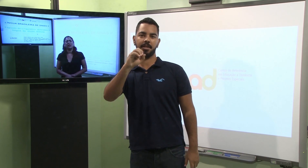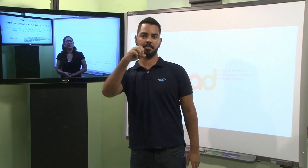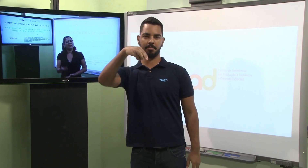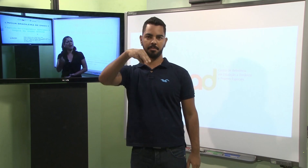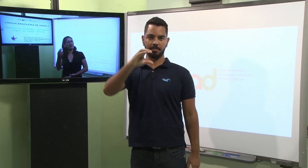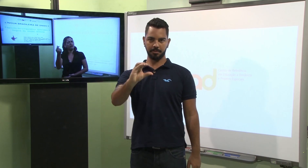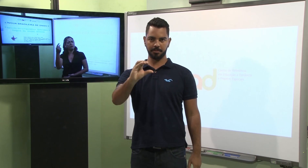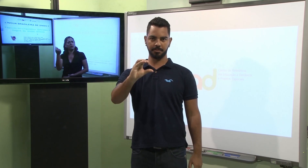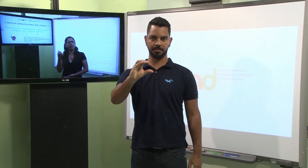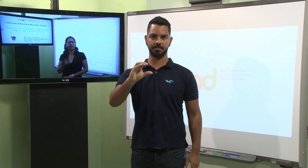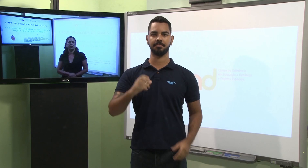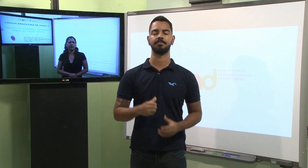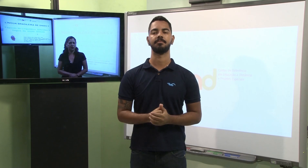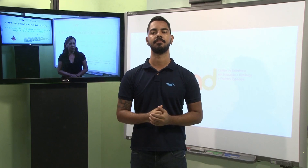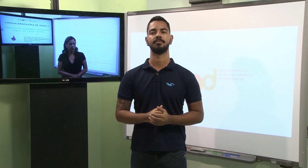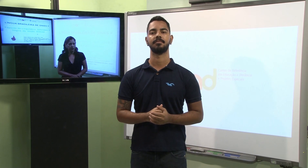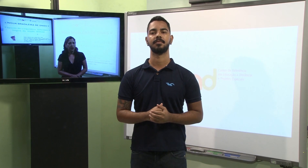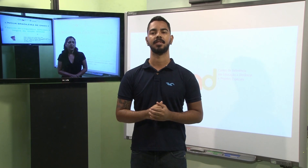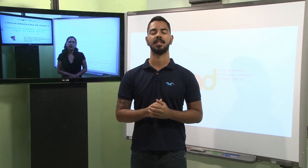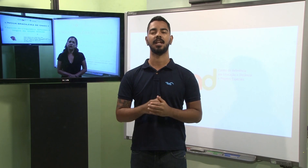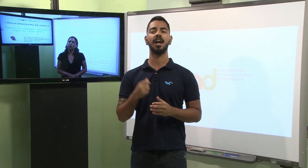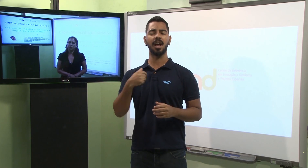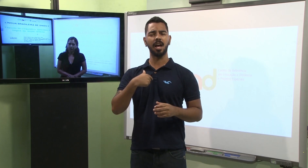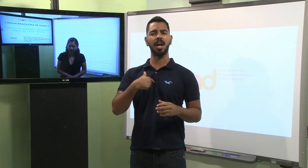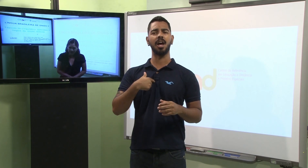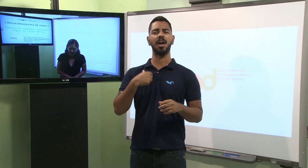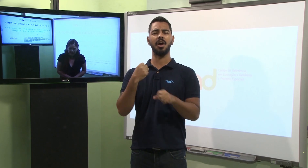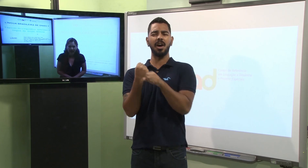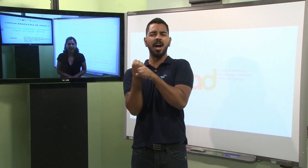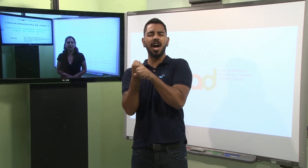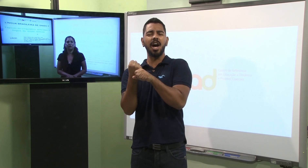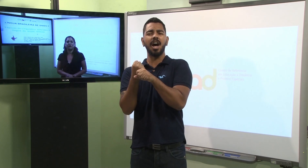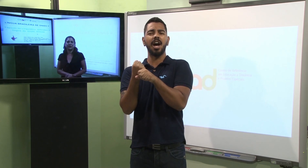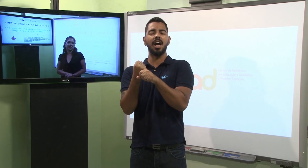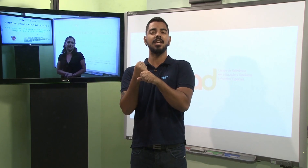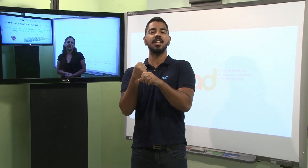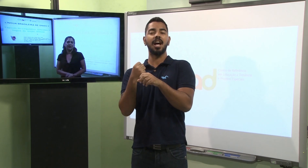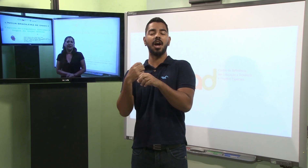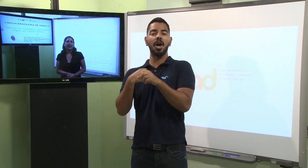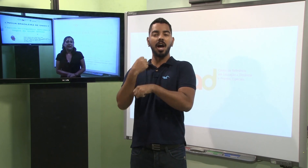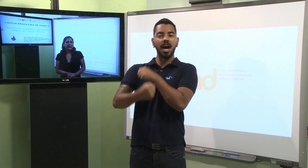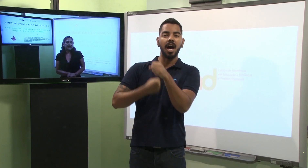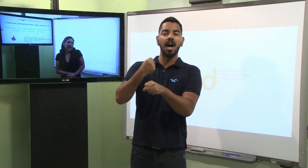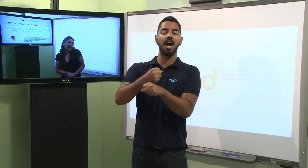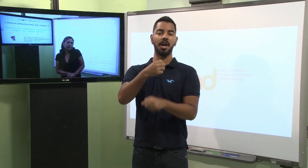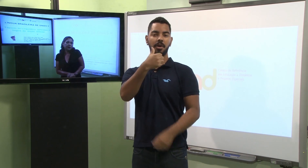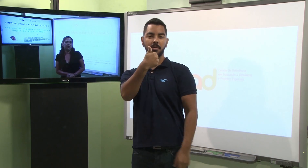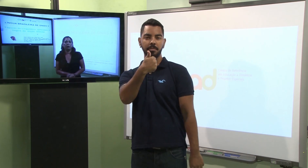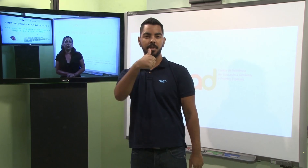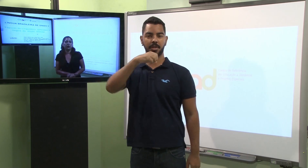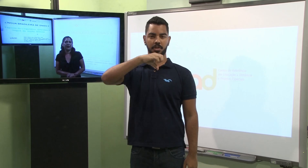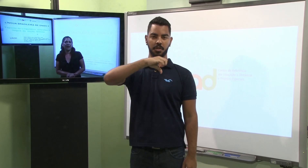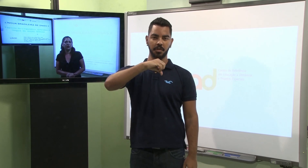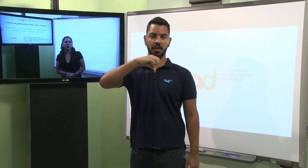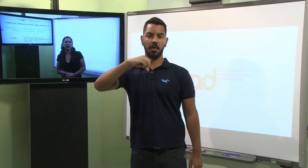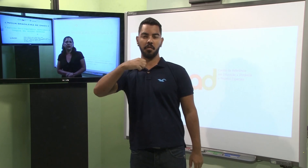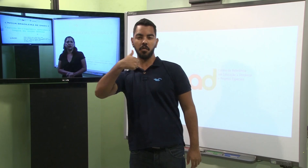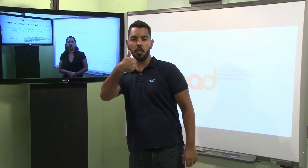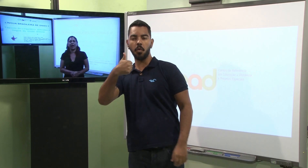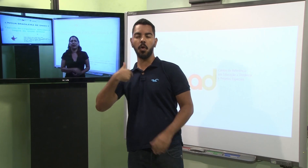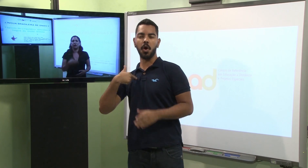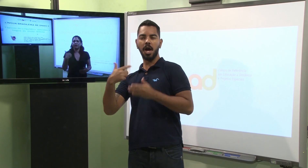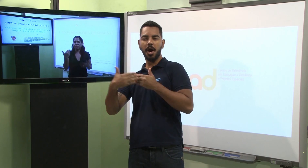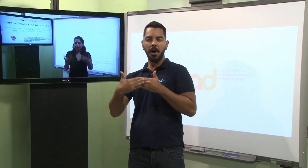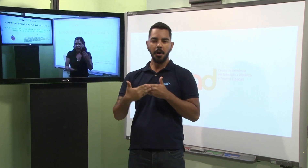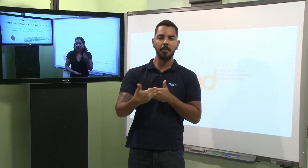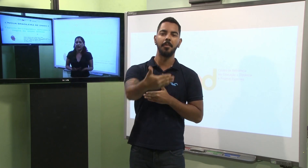de surdos desde 1991 e estou muito feliz em estar aqui com vocês. Estar aqui para mim é uma oportunidade única